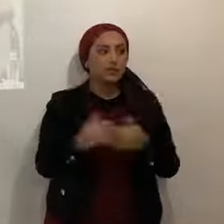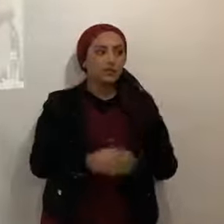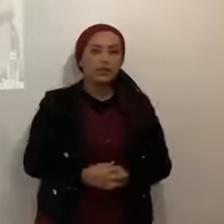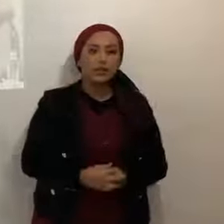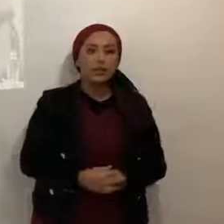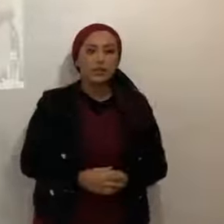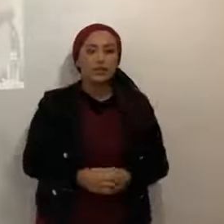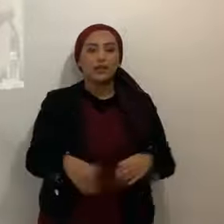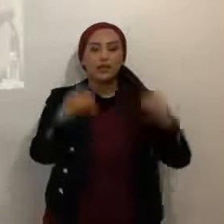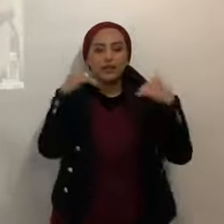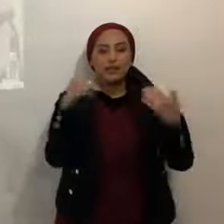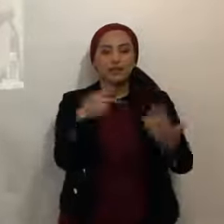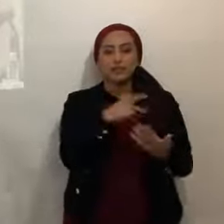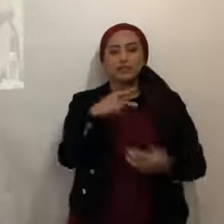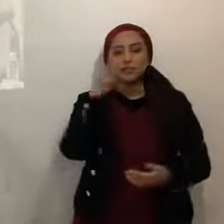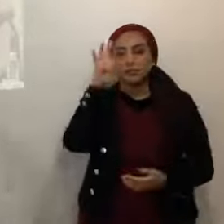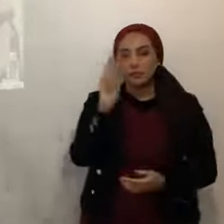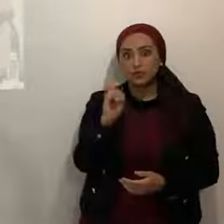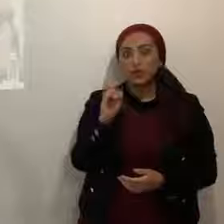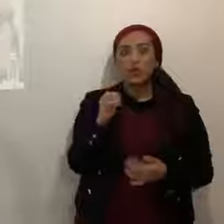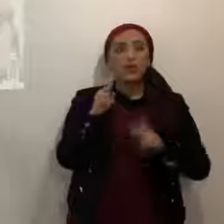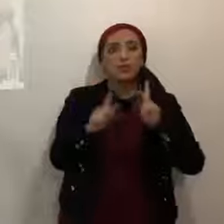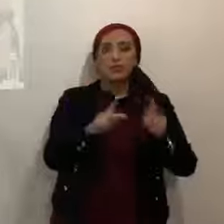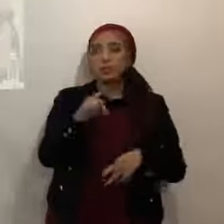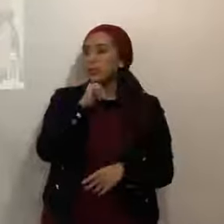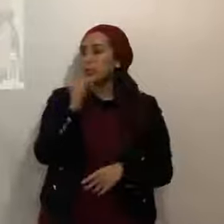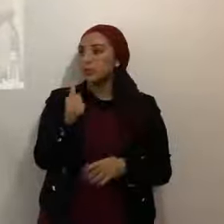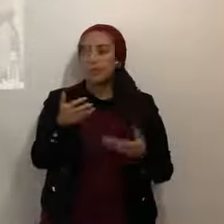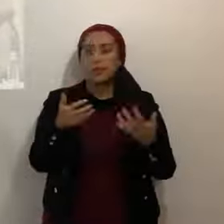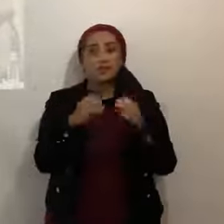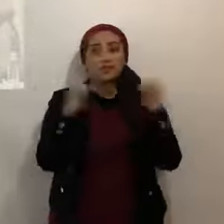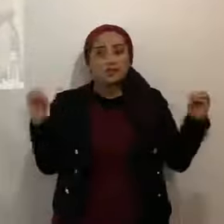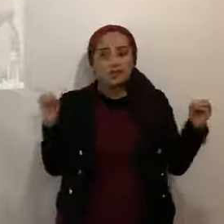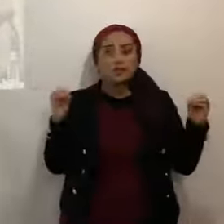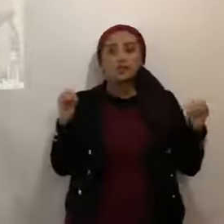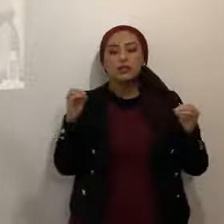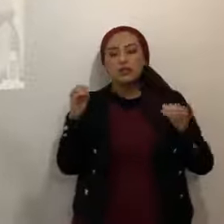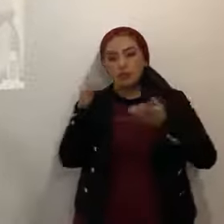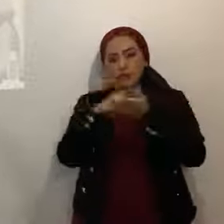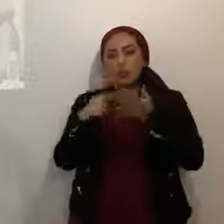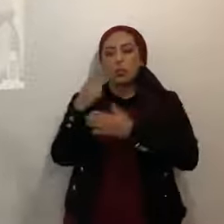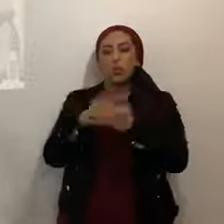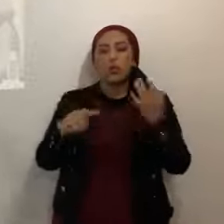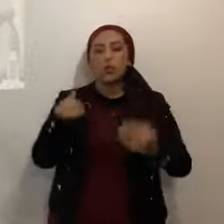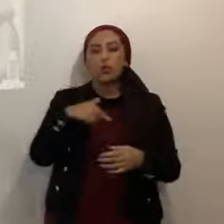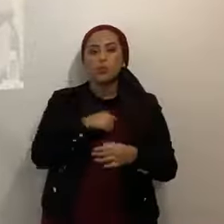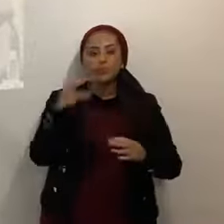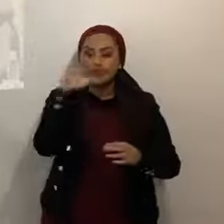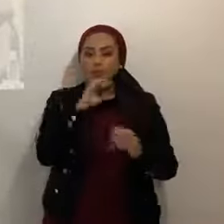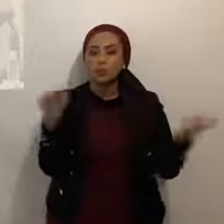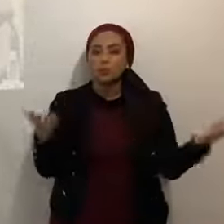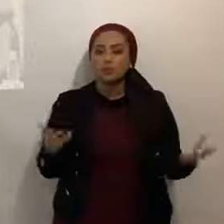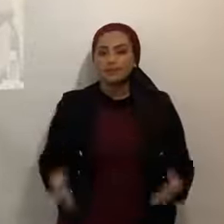Vamos al Salmo 40, hermanos. Entonces, como la gente no quiere nada, vamos a ver qué es lo que buscamos los mesiánicos. ¿Sí?